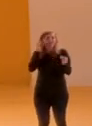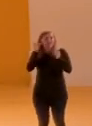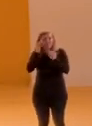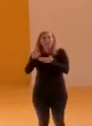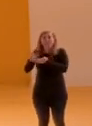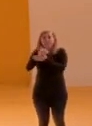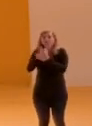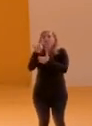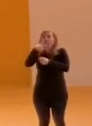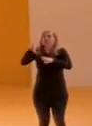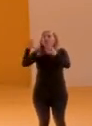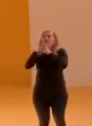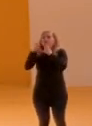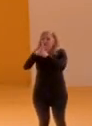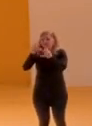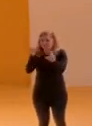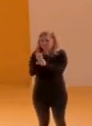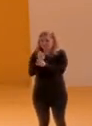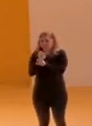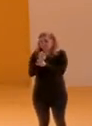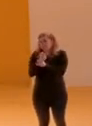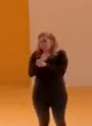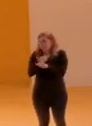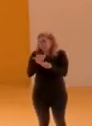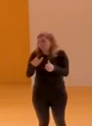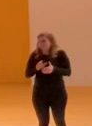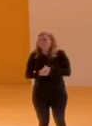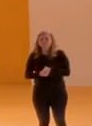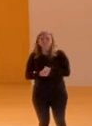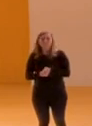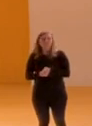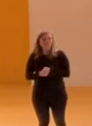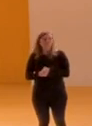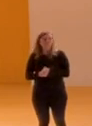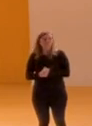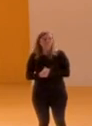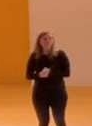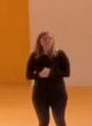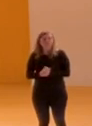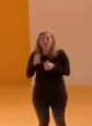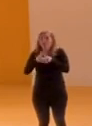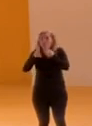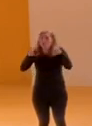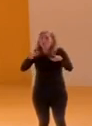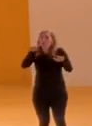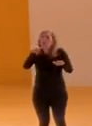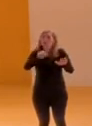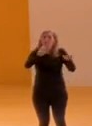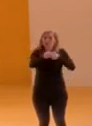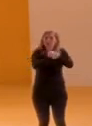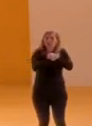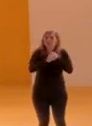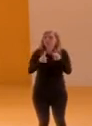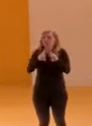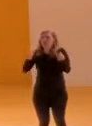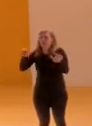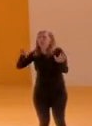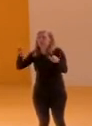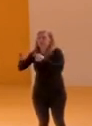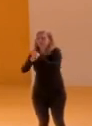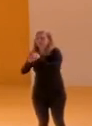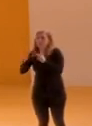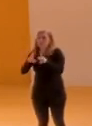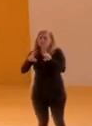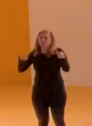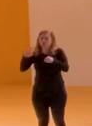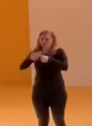110 krajów całkiem sporo za okres 1960 1990 czyli na